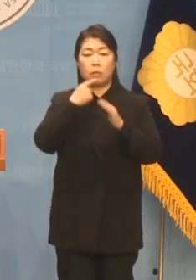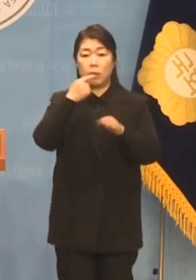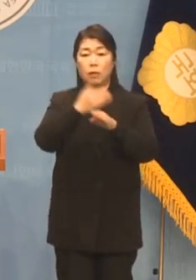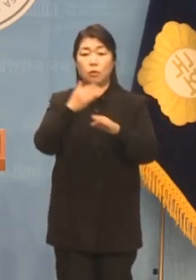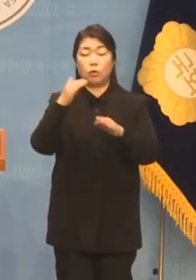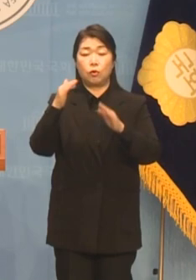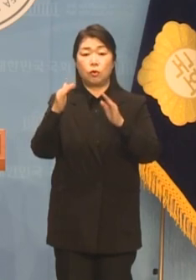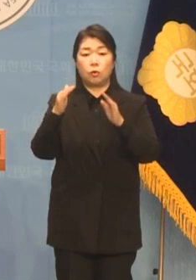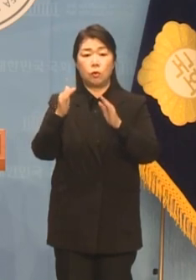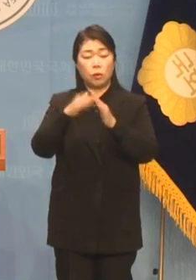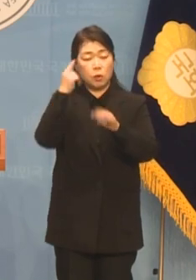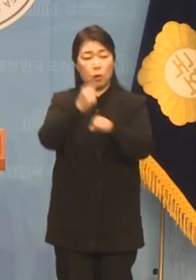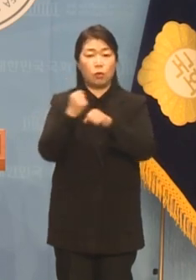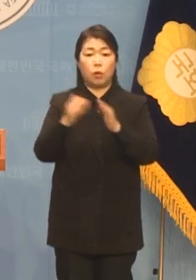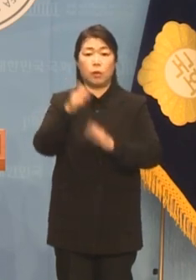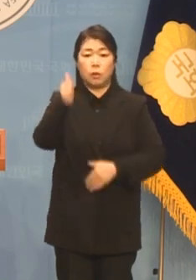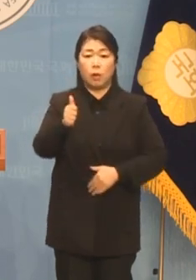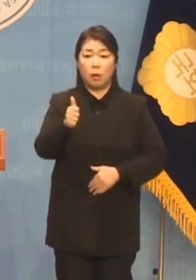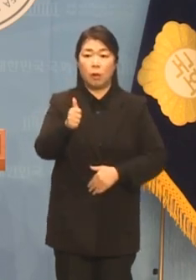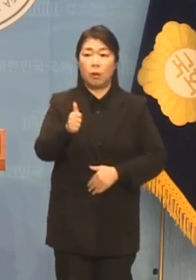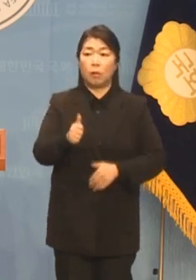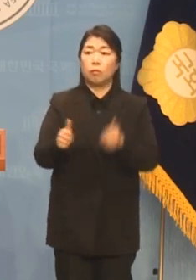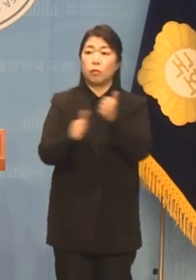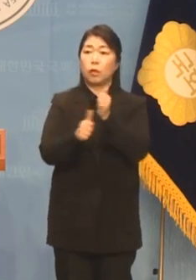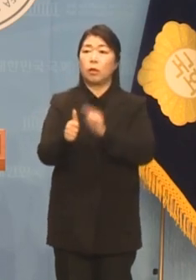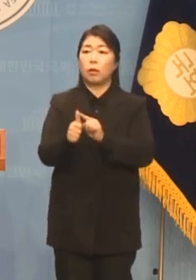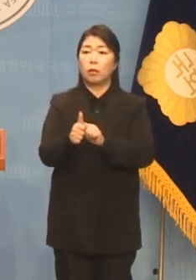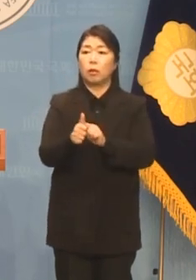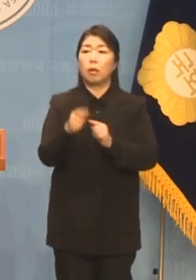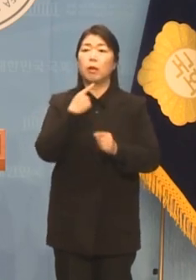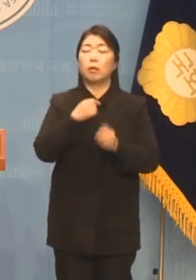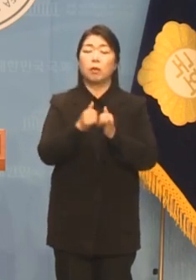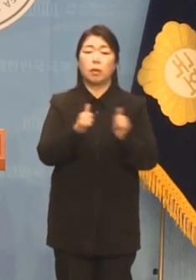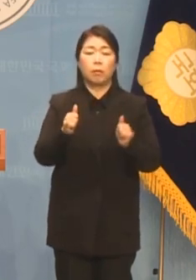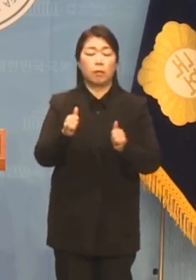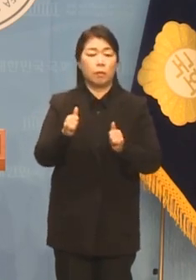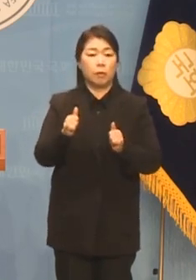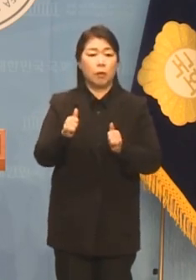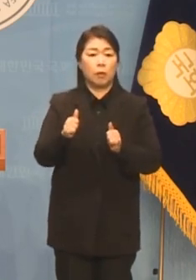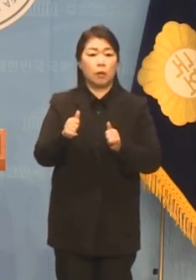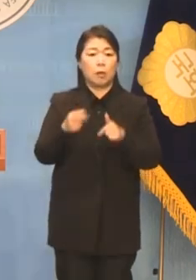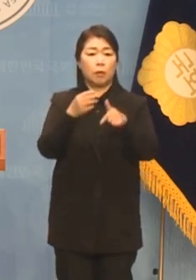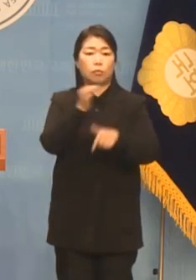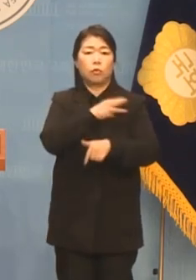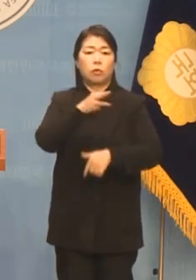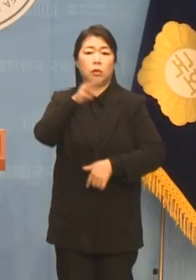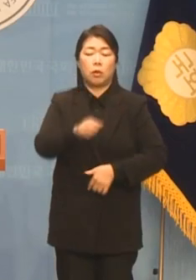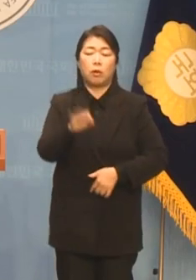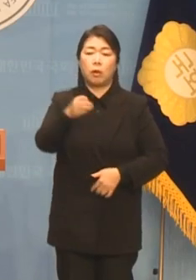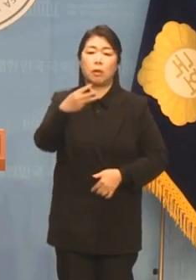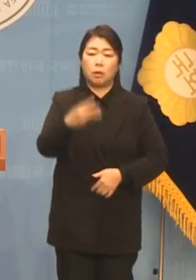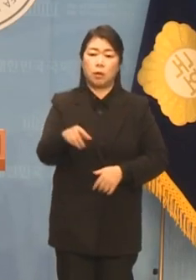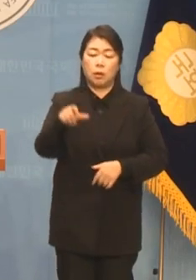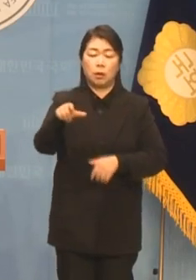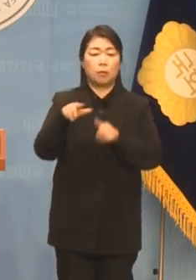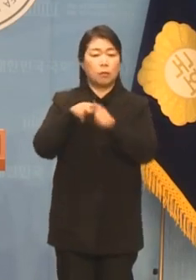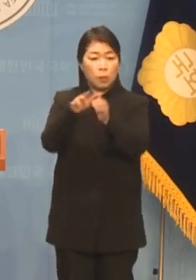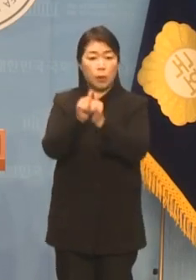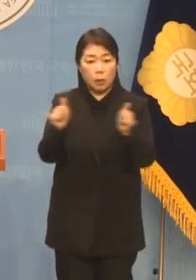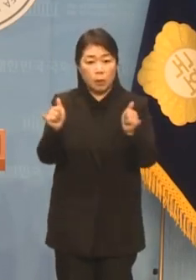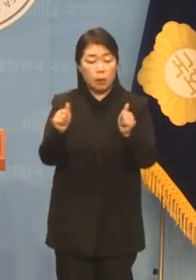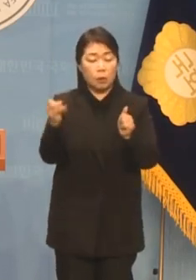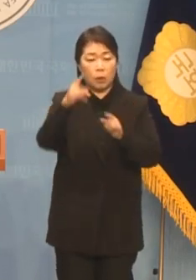김표 경기 부천을 후보 이재명 대표의 사법 리스크 전반을 관리한